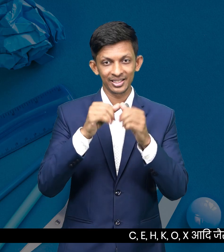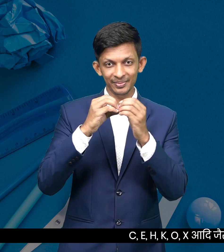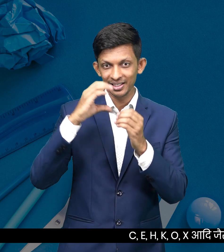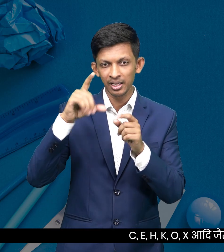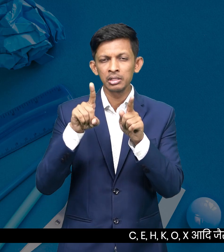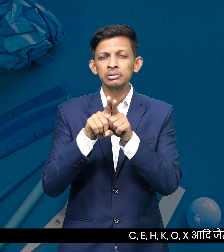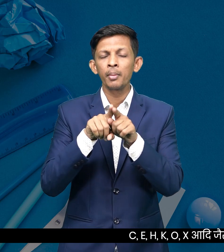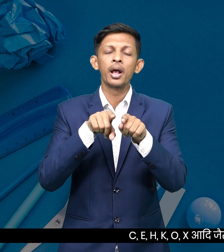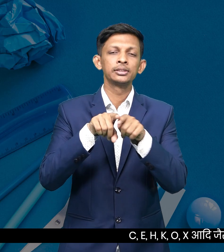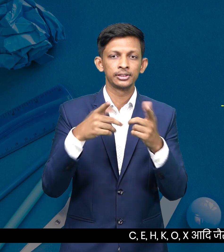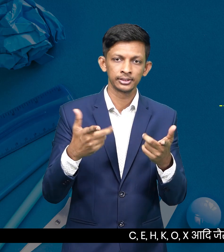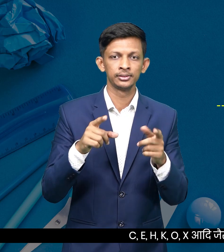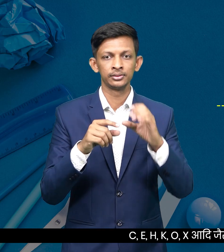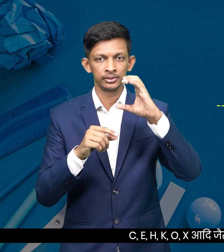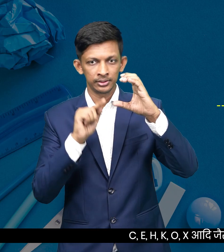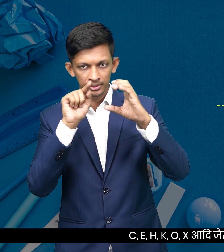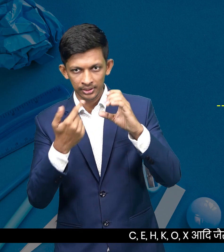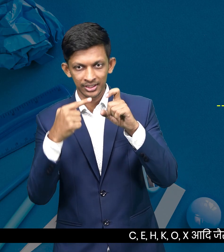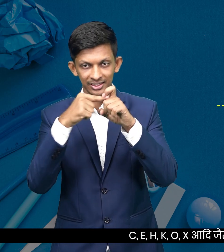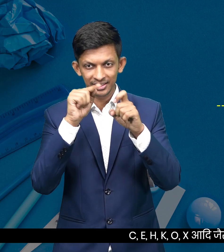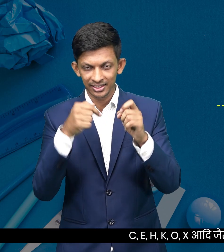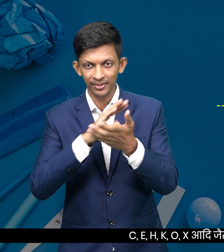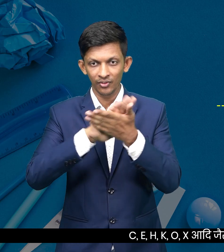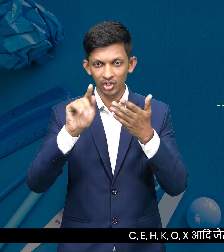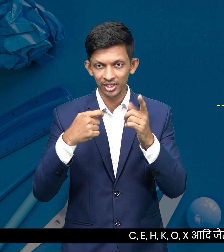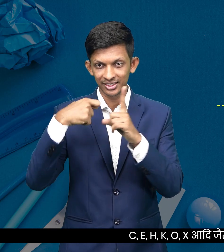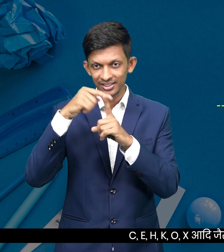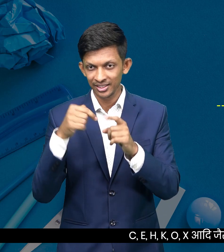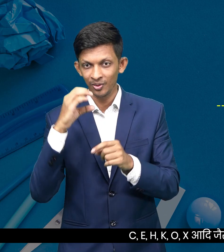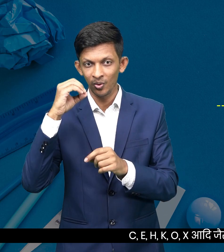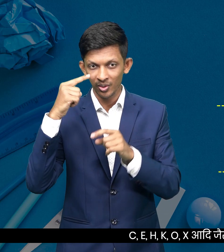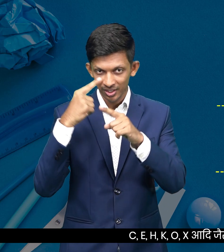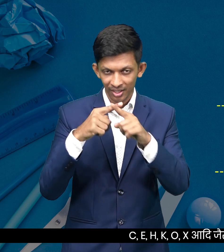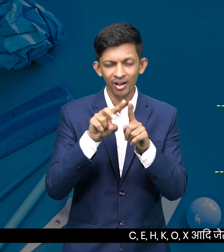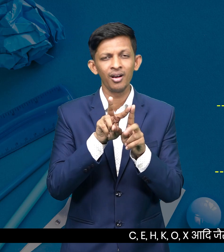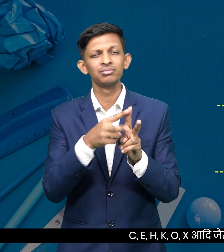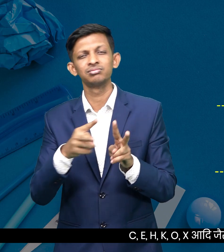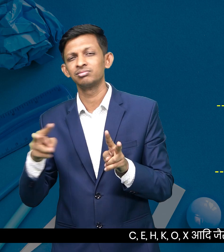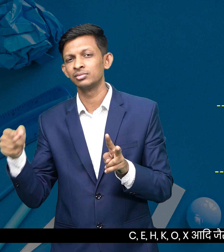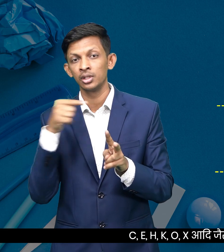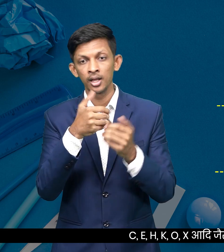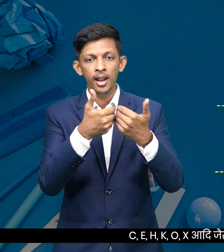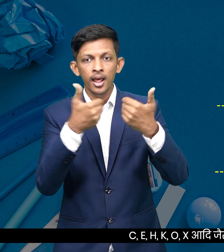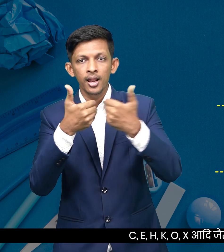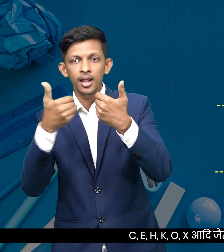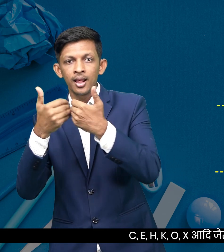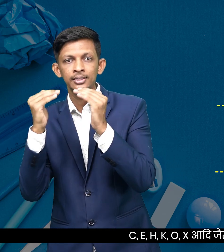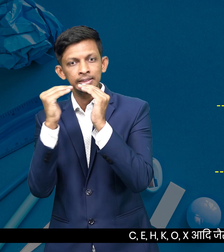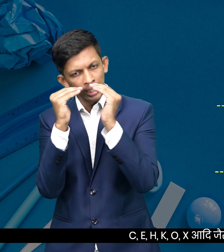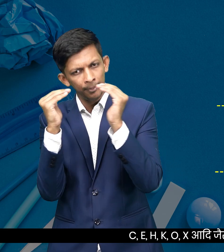C, E, H, K, O, X आदि जैसे अक्षर को समरूपता